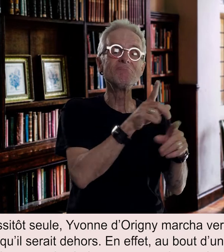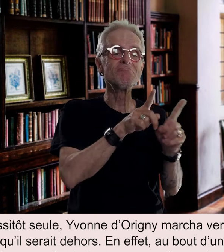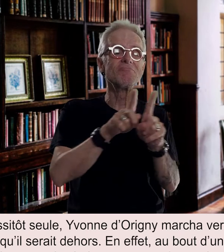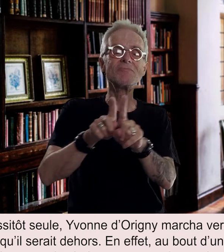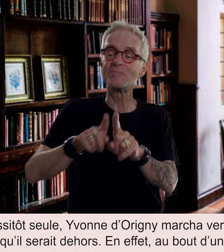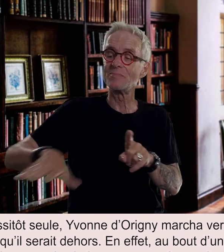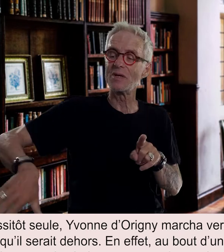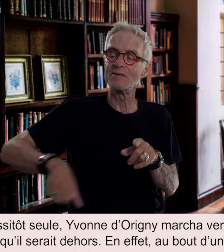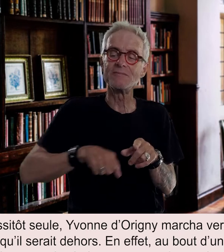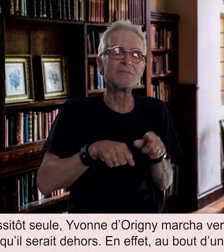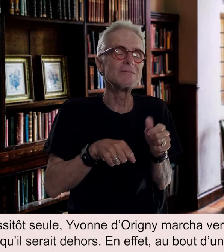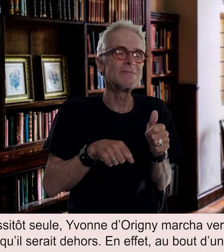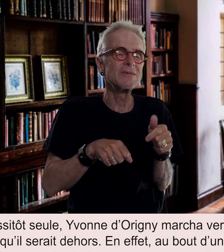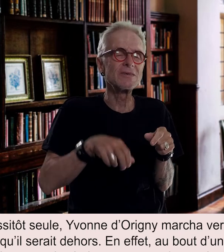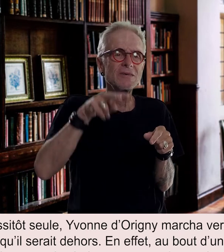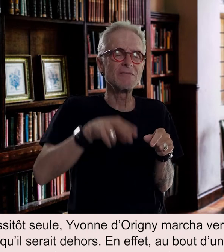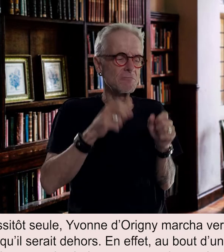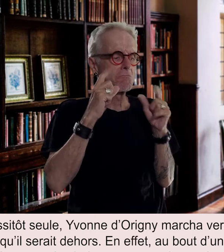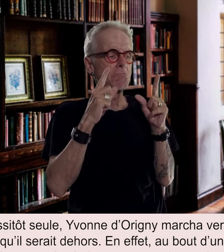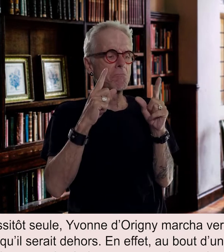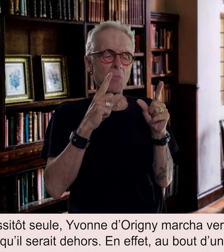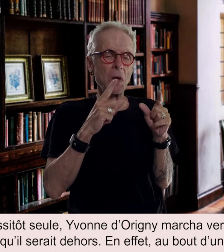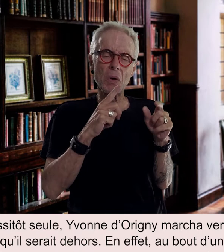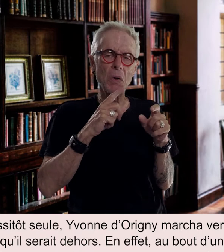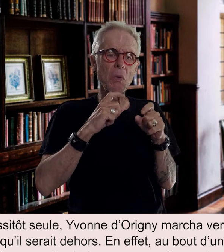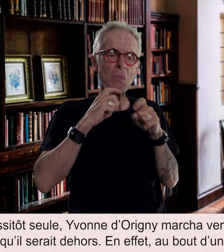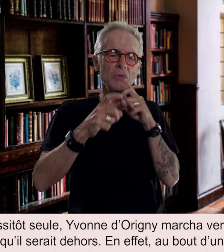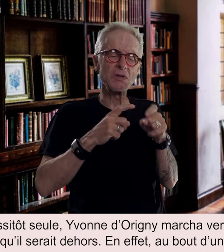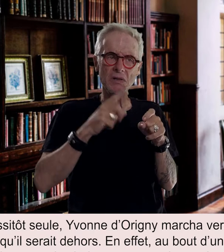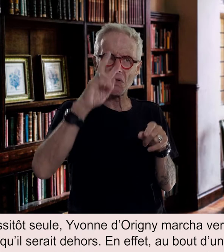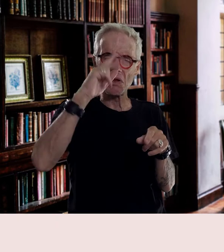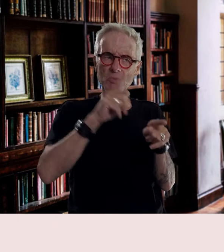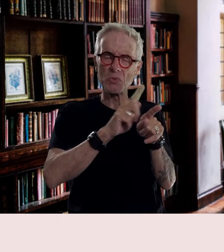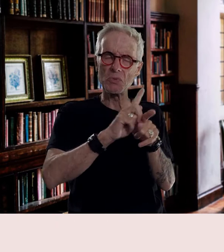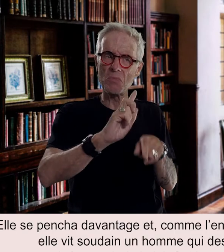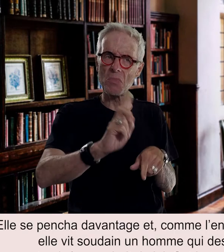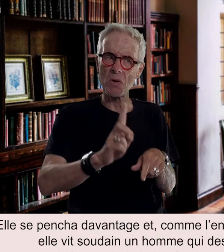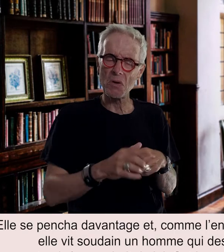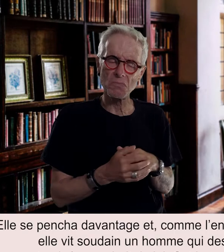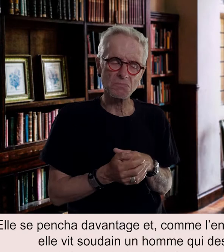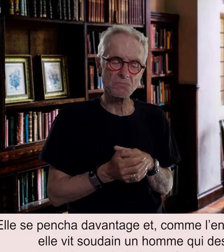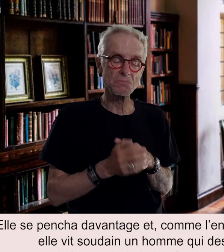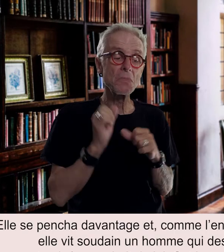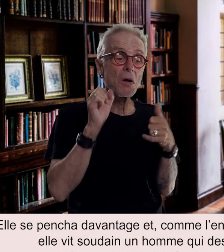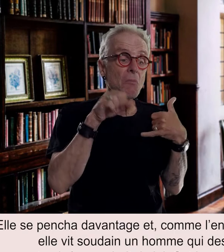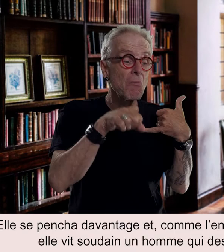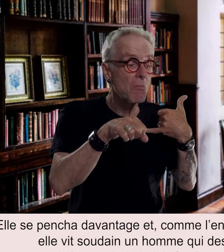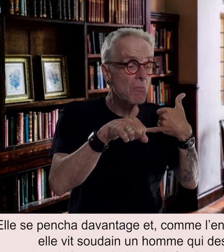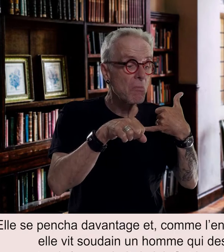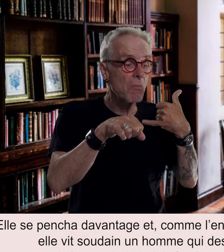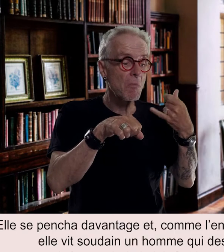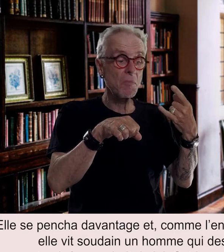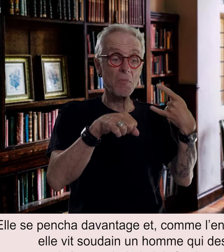'un geste dont Yvonne remarqua avec étonnement la brusquerie inaccoutumée. Elle se pencha davantage et,